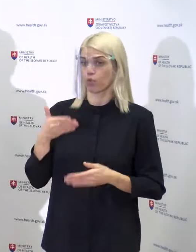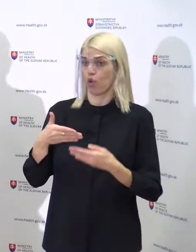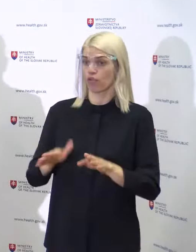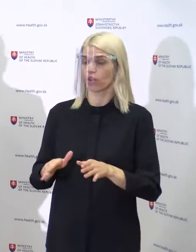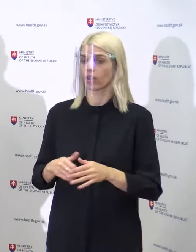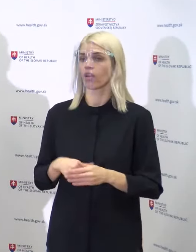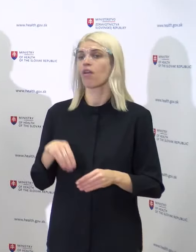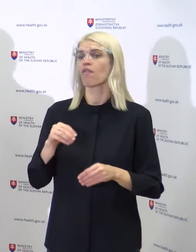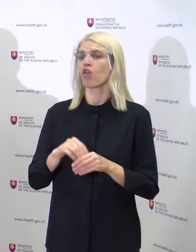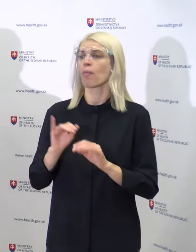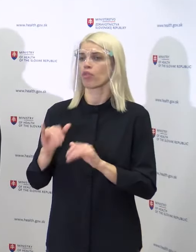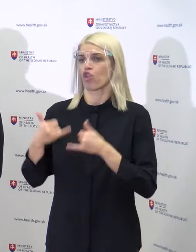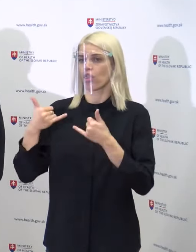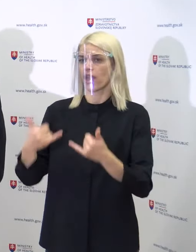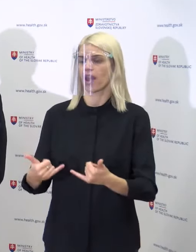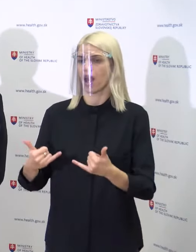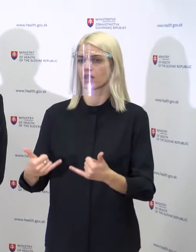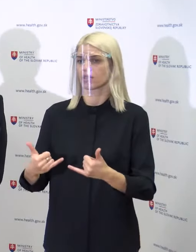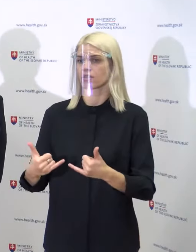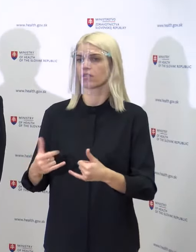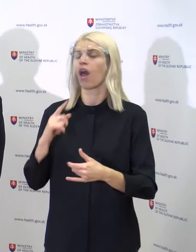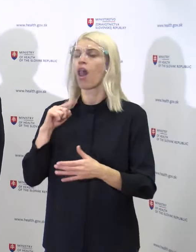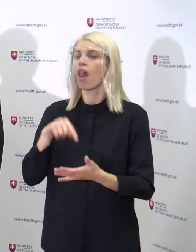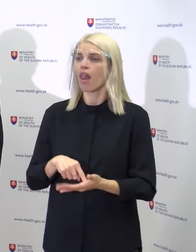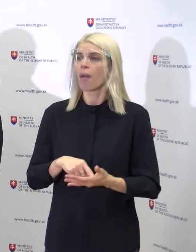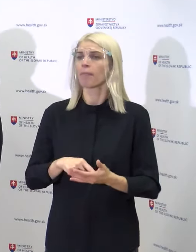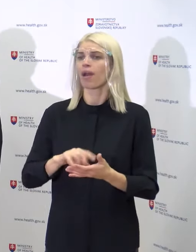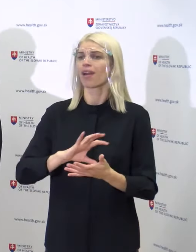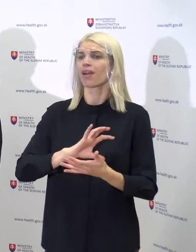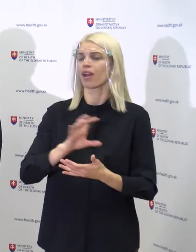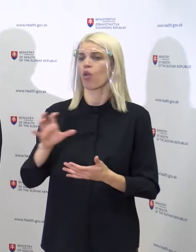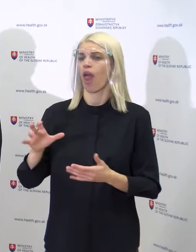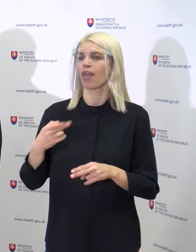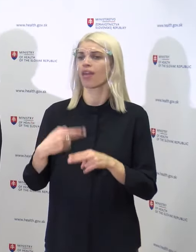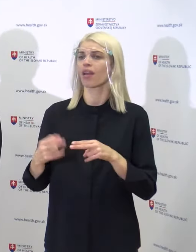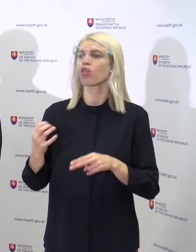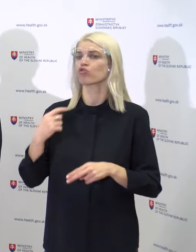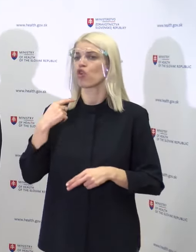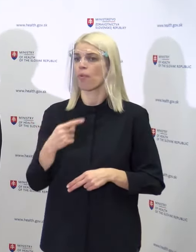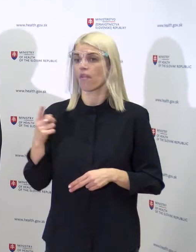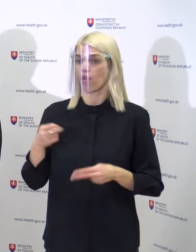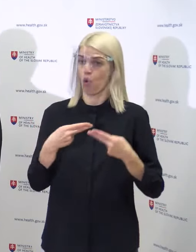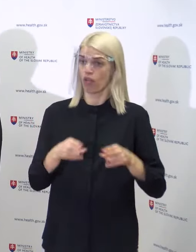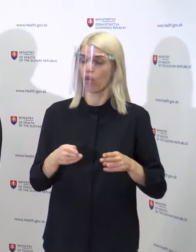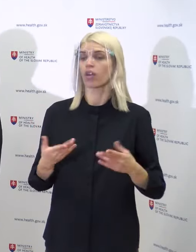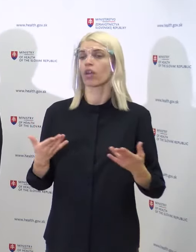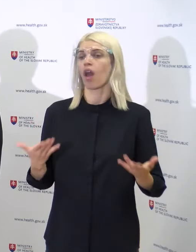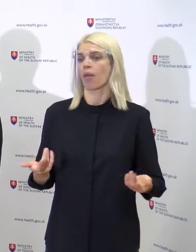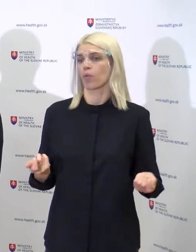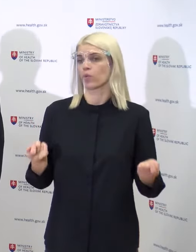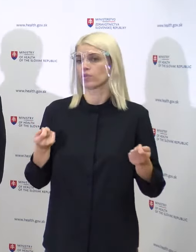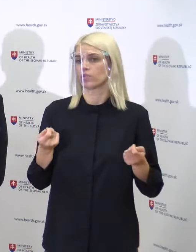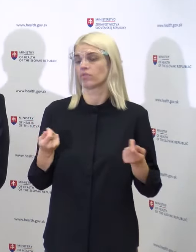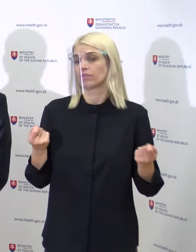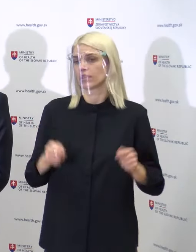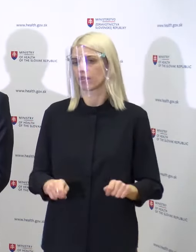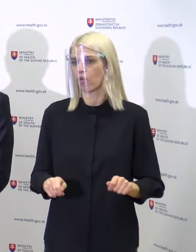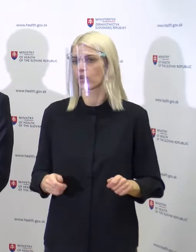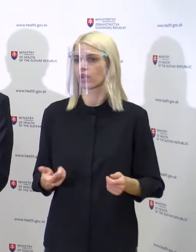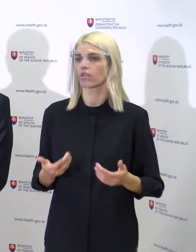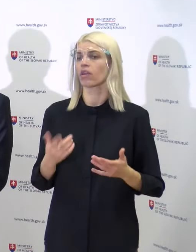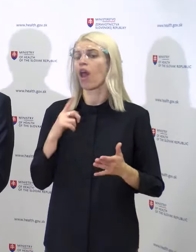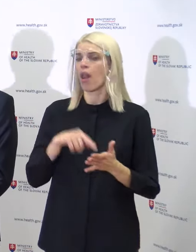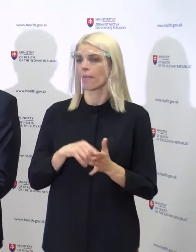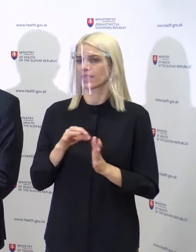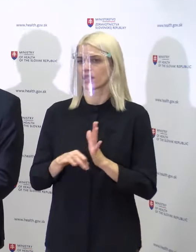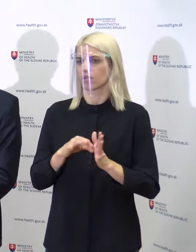Školy budú v režime ako doteraz, to znamená, bude to na rozhodnutí regionálnych hygienikov, akým spôsobom ich teda buď otvoria, teda buď zatvoria, a potom prípadne otvoria podľa